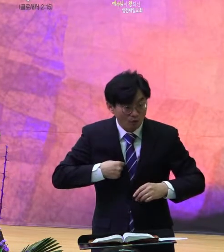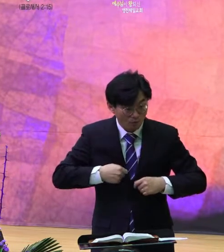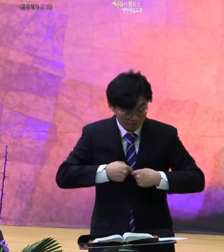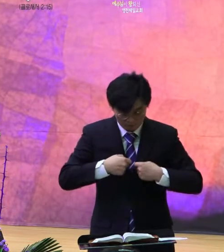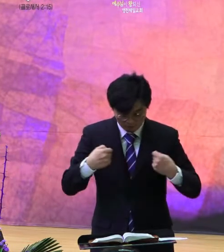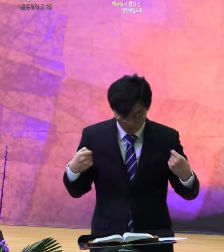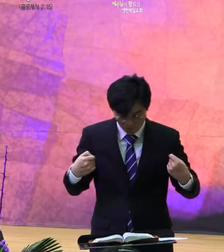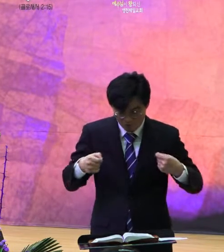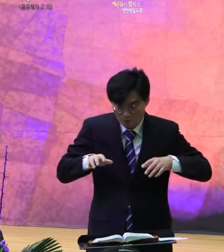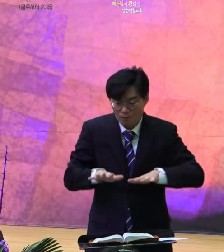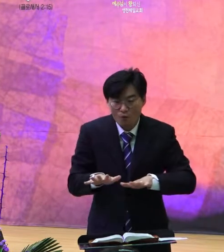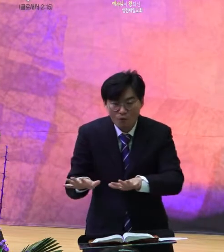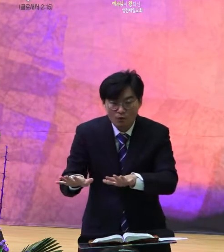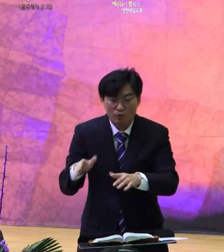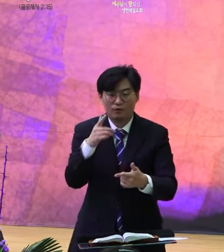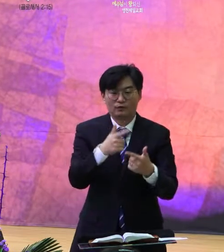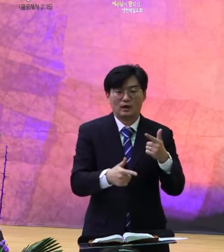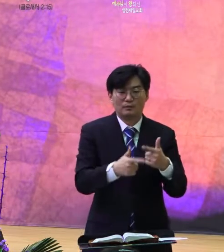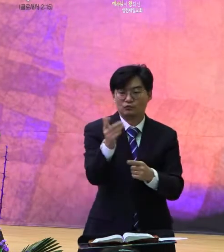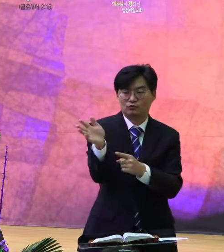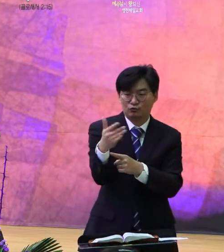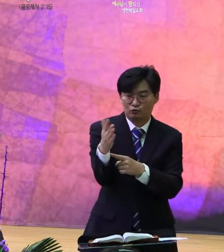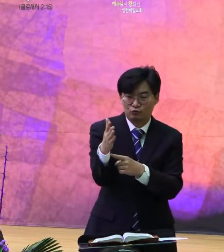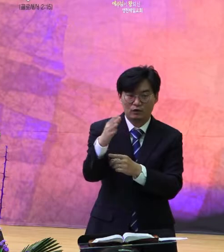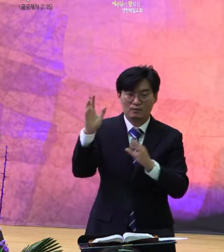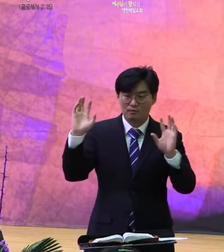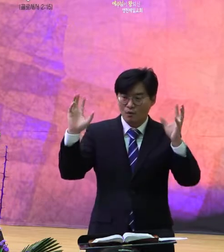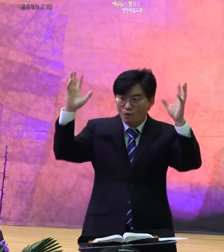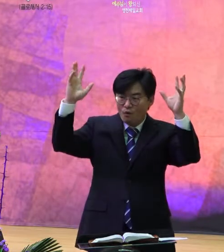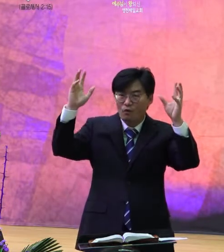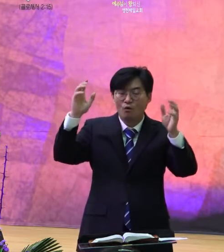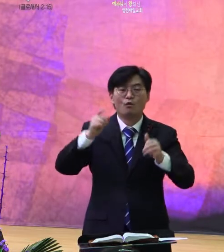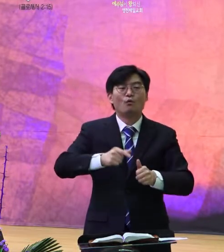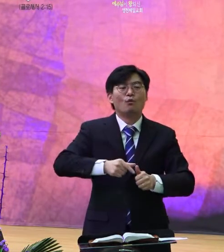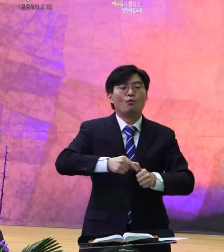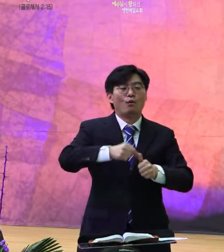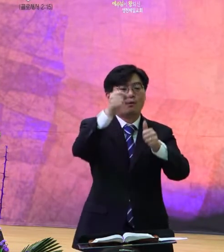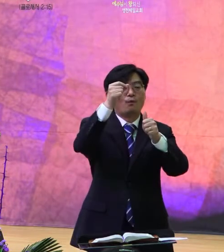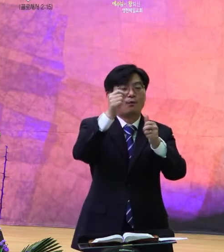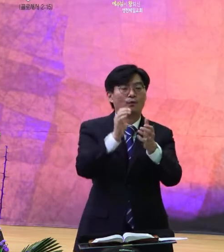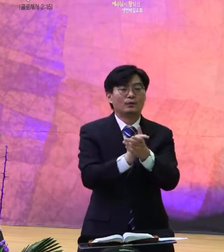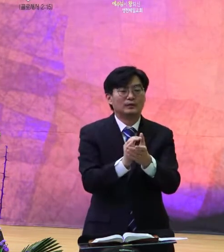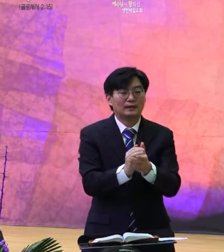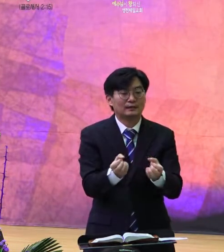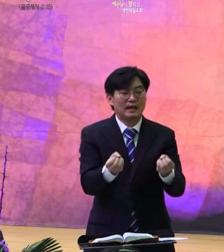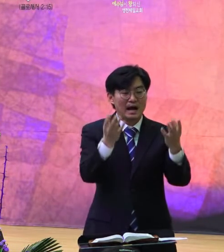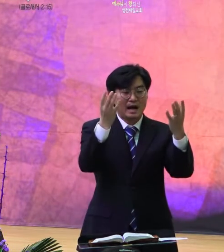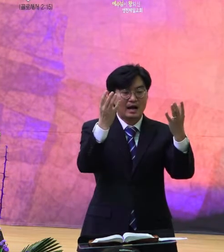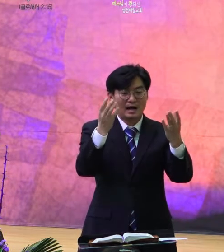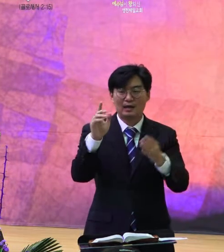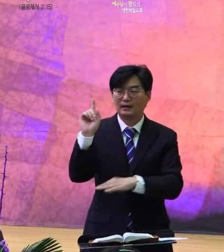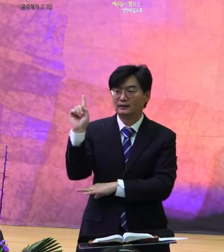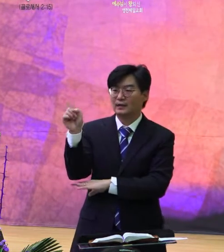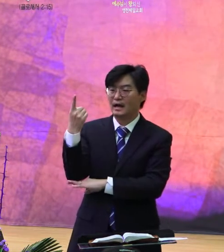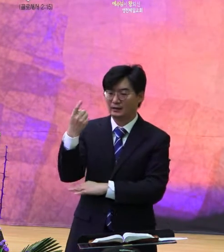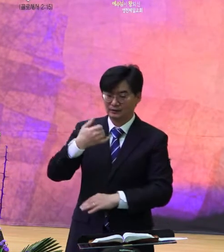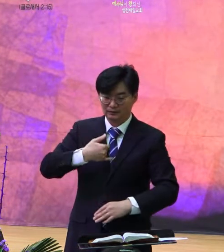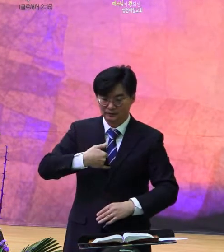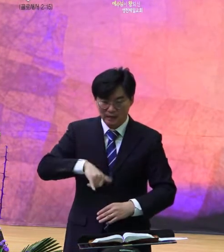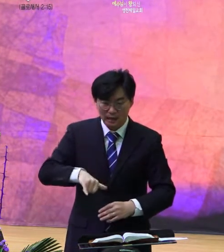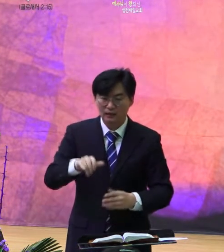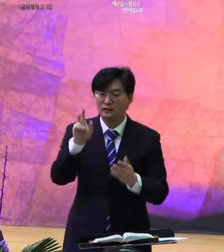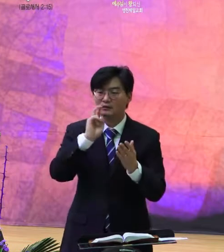길에 폈고 종려나무 가지를 흔들면서 호산나 다윗의 자손이여 찬송하리로다 이렇게